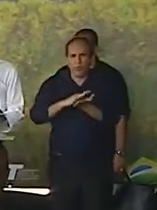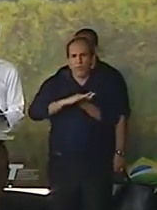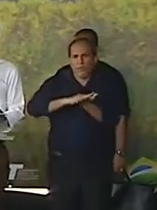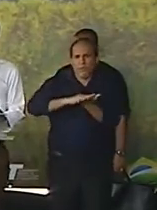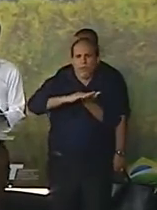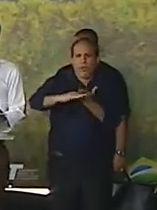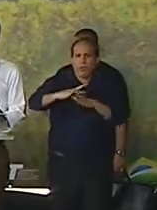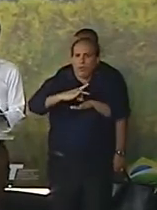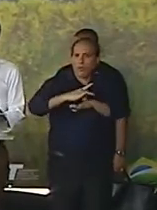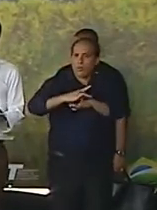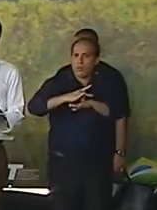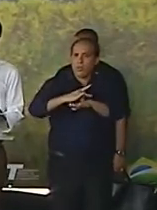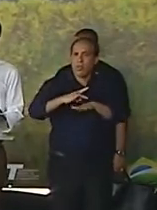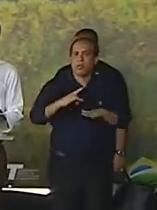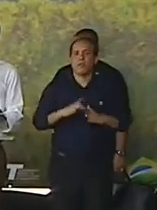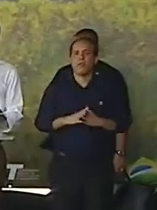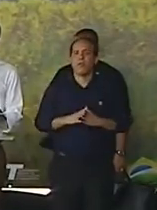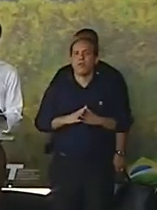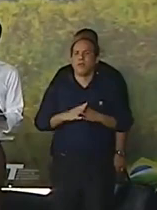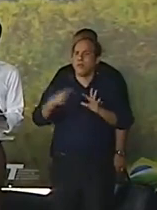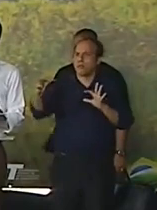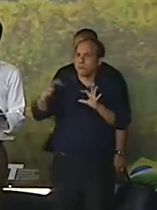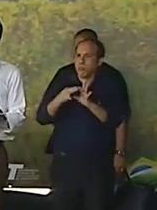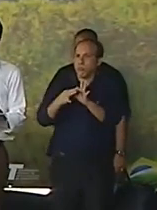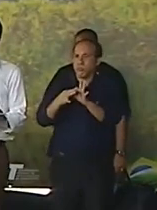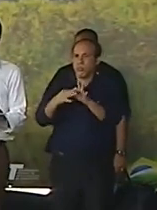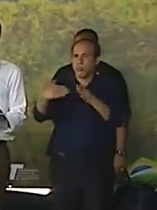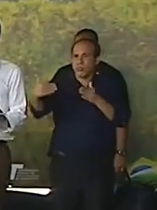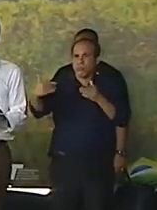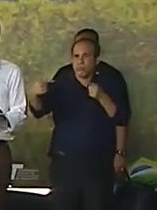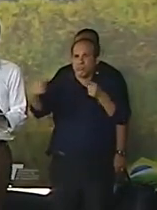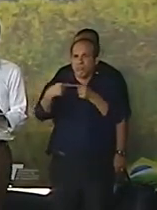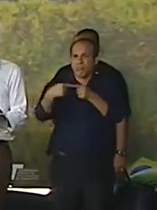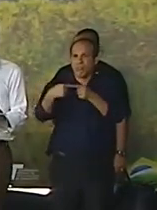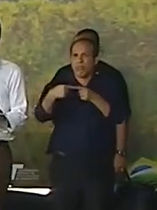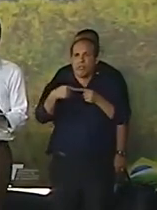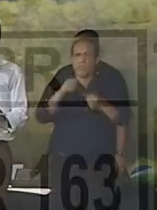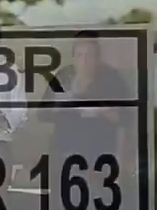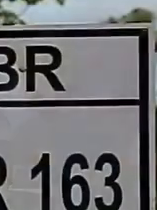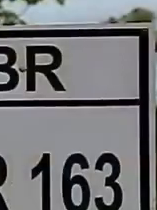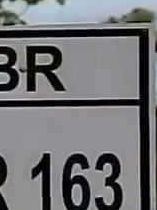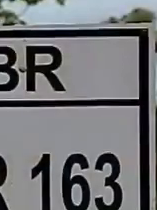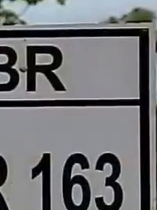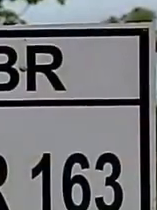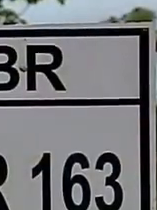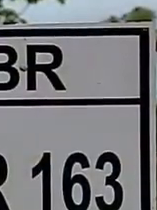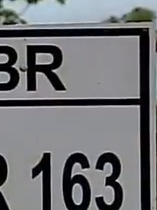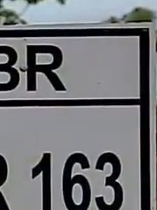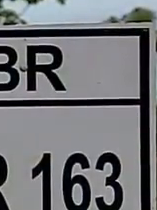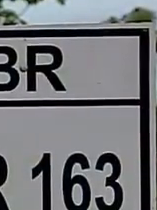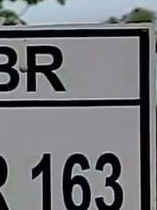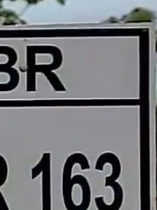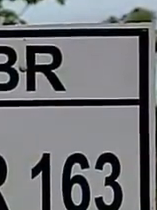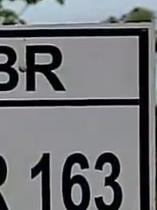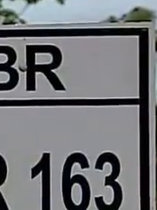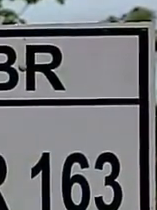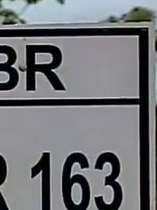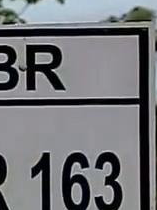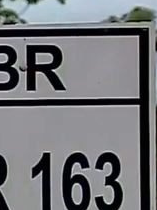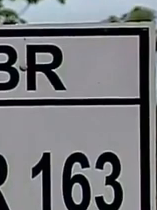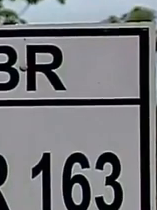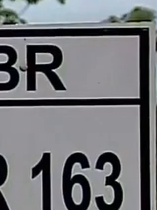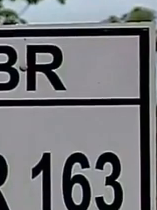pavimentação, ligando o estado do Mato Grosso, neste momento, até o município de Itaituba,